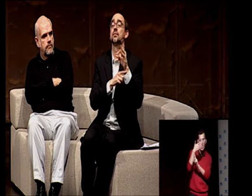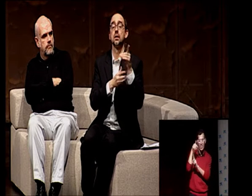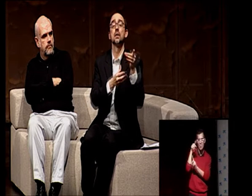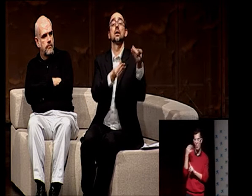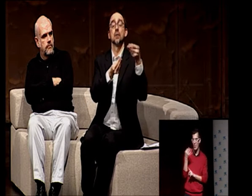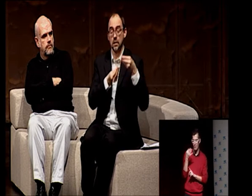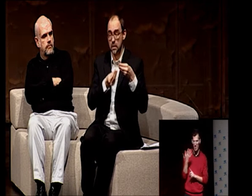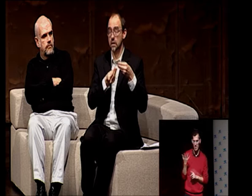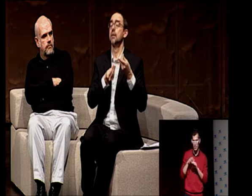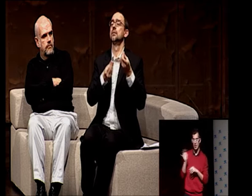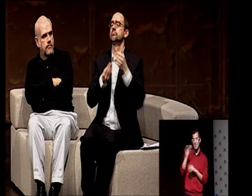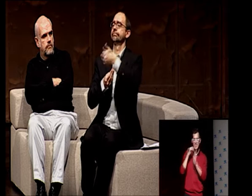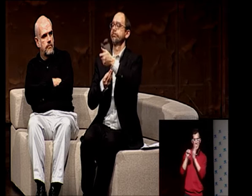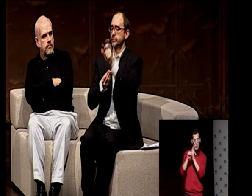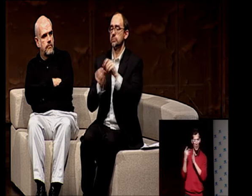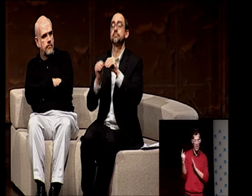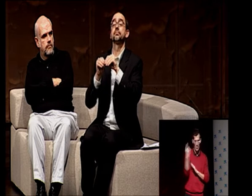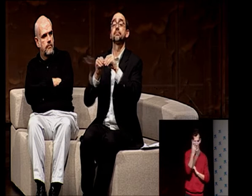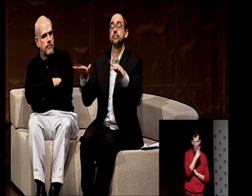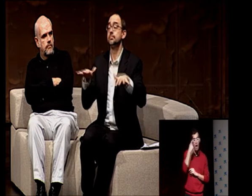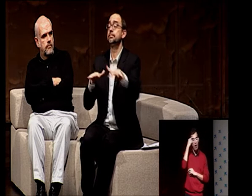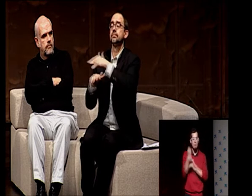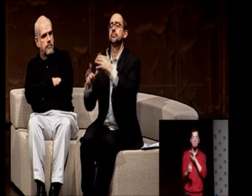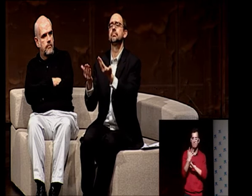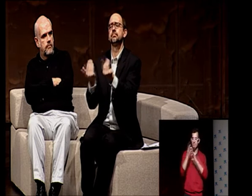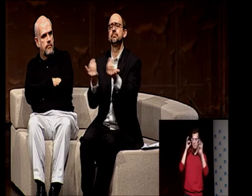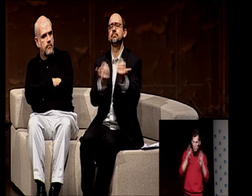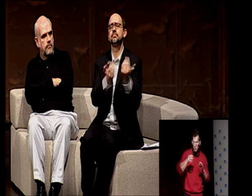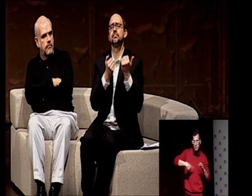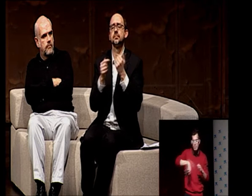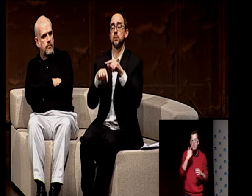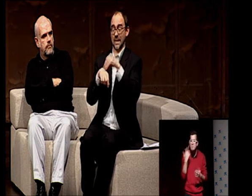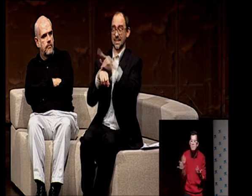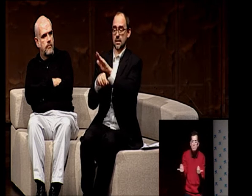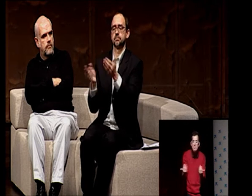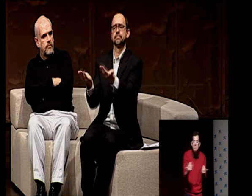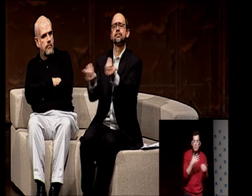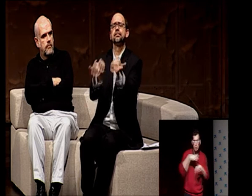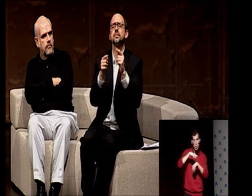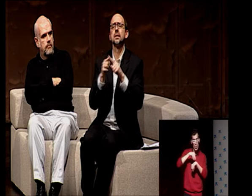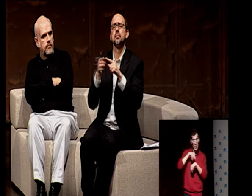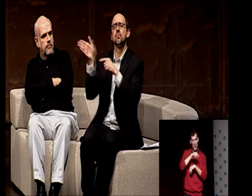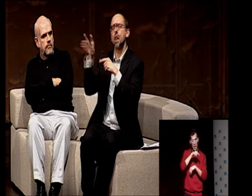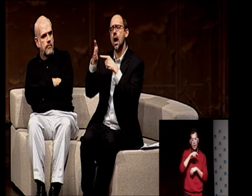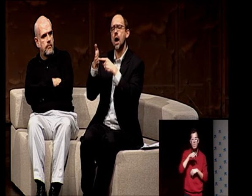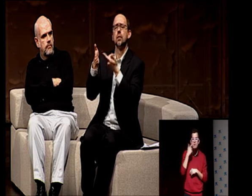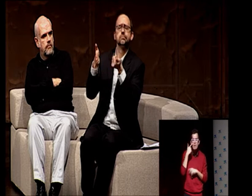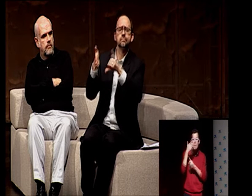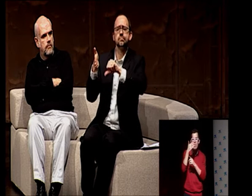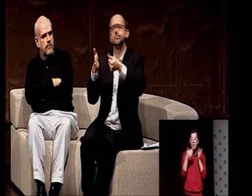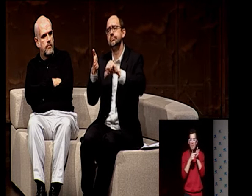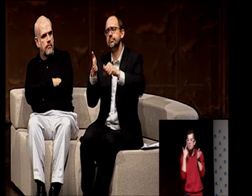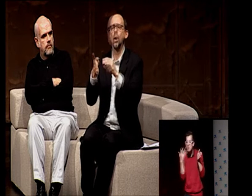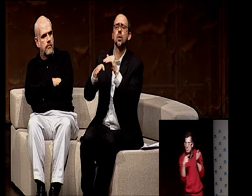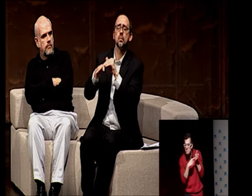bandera y si realmente iba a ser útil o necesaria como un símbolo eh que compartiéramos todas las personas sordas